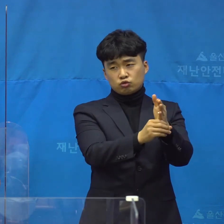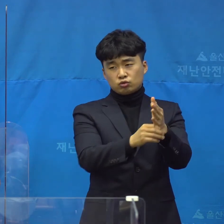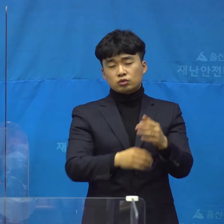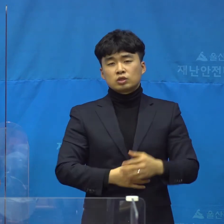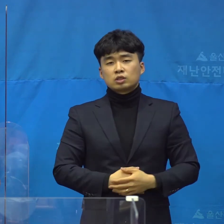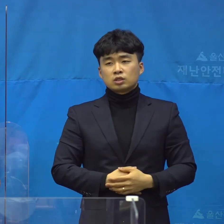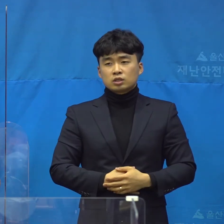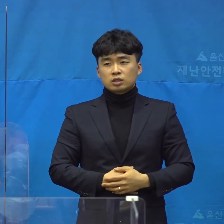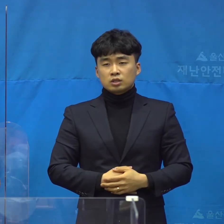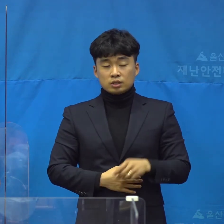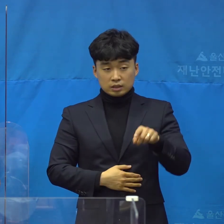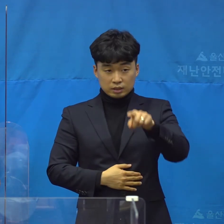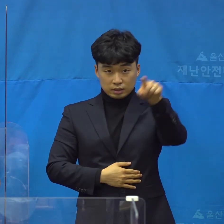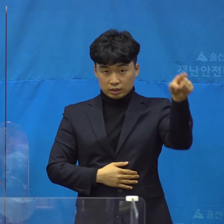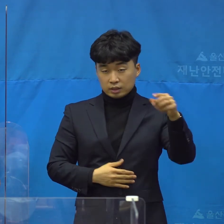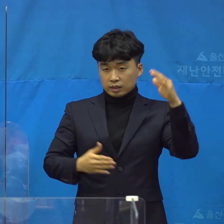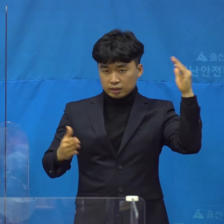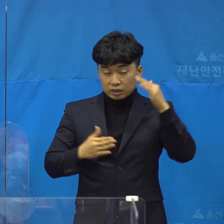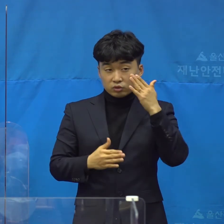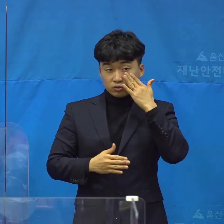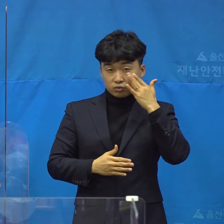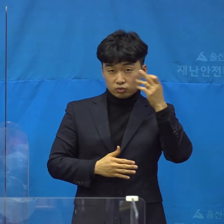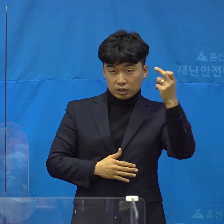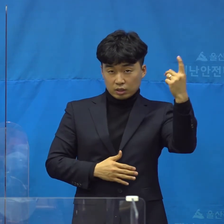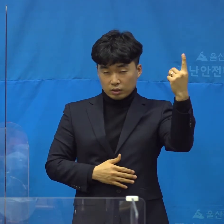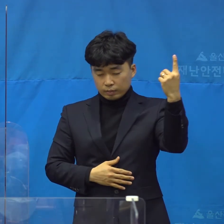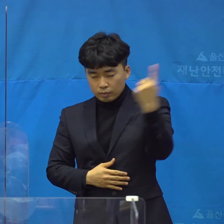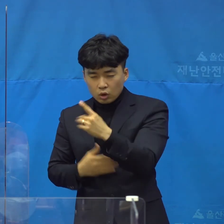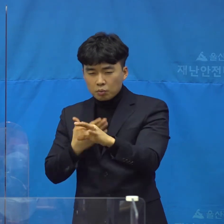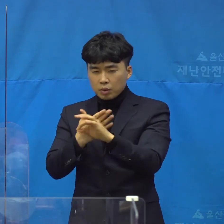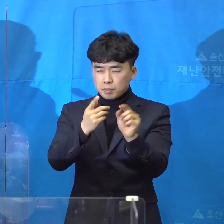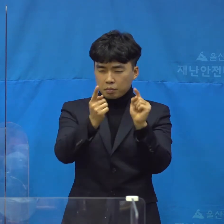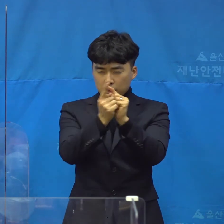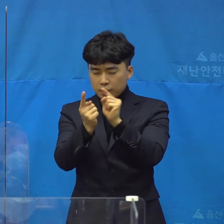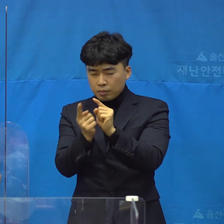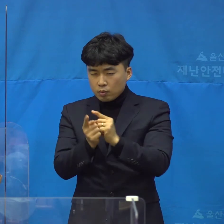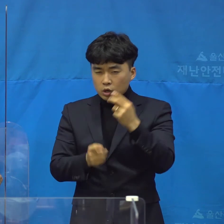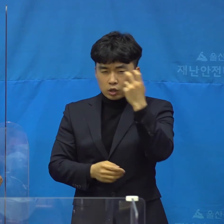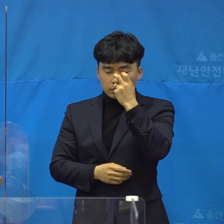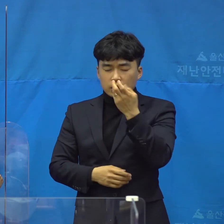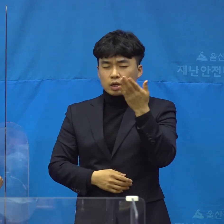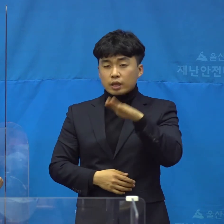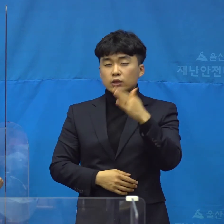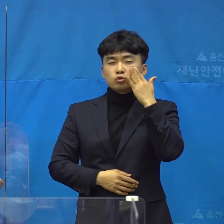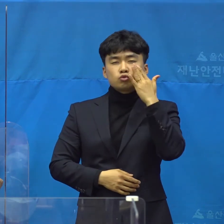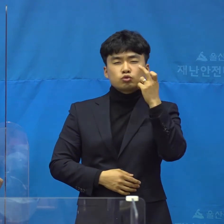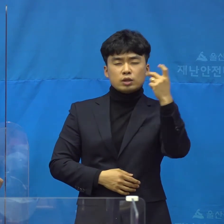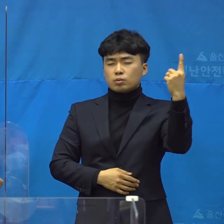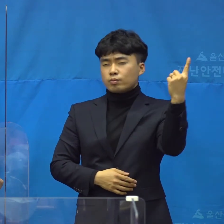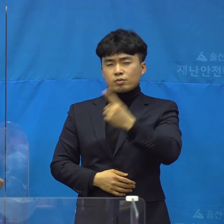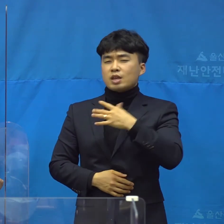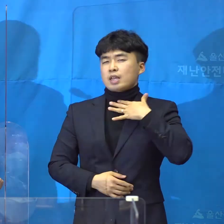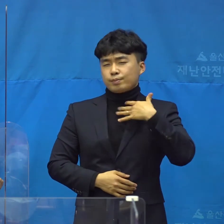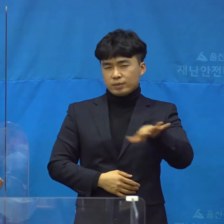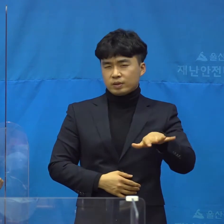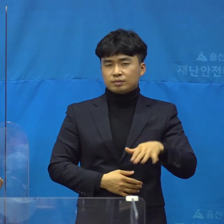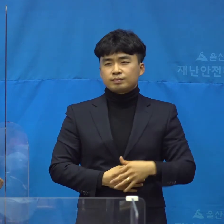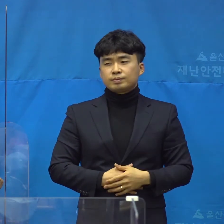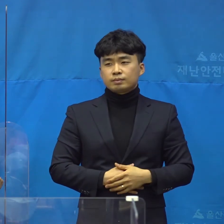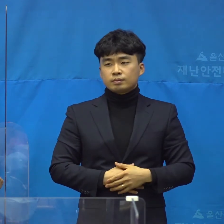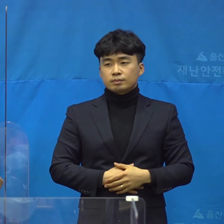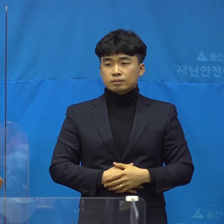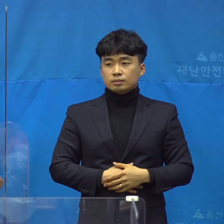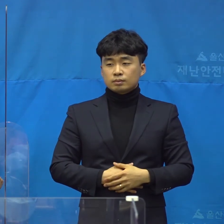있고 그 학생들이 울산을 왔다 갔으면 이제 접촉자를 저기 찾아야 되는데 울산에 안 왔습니다. 예.